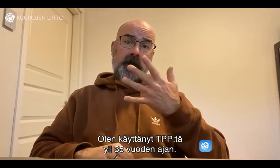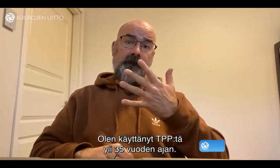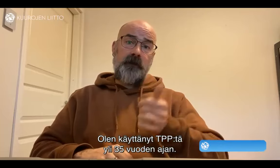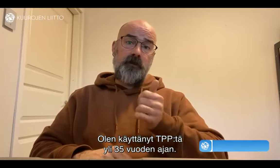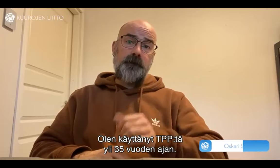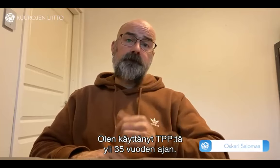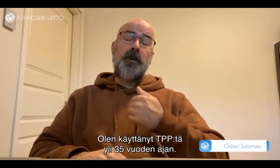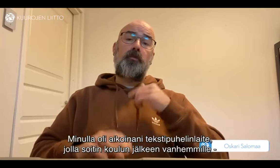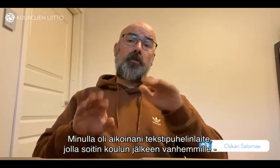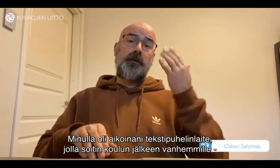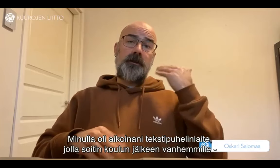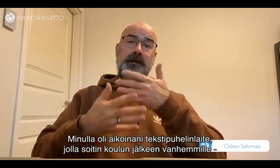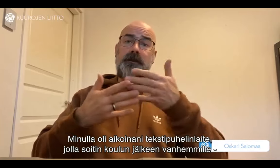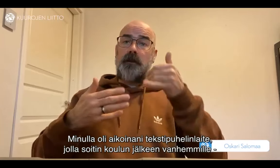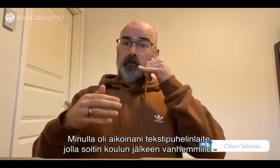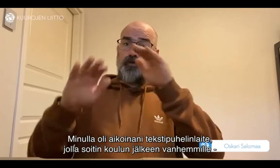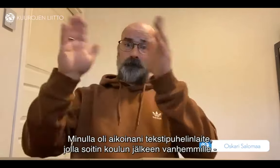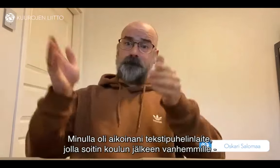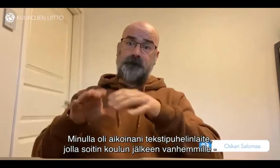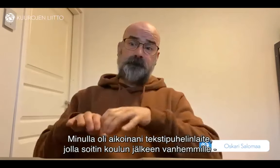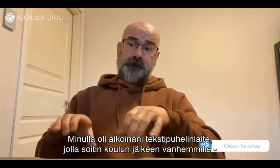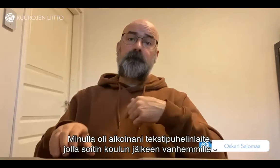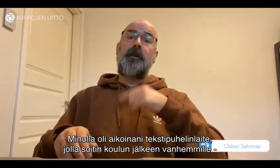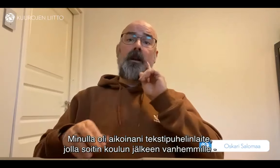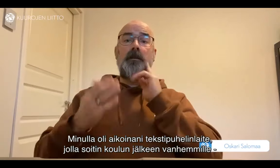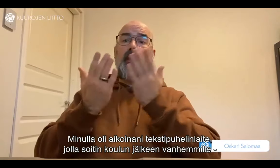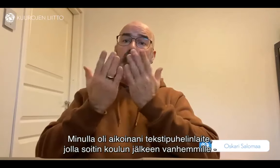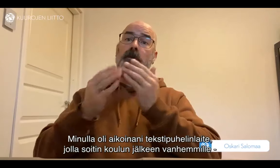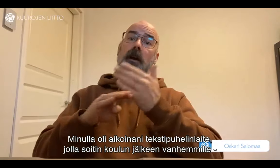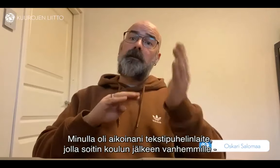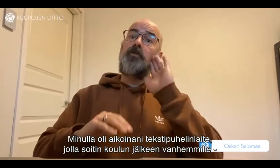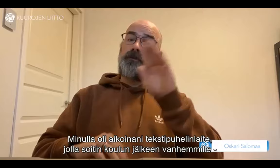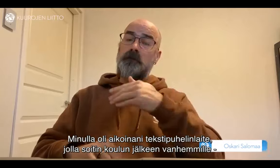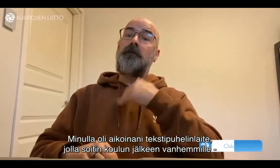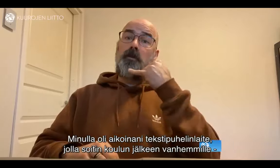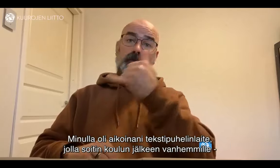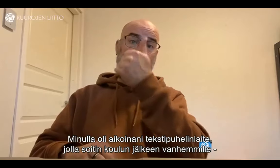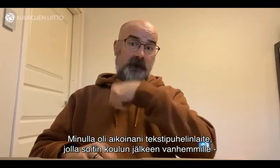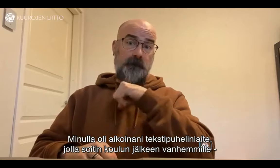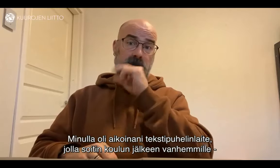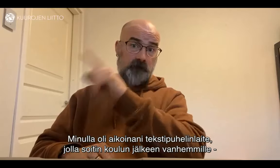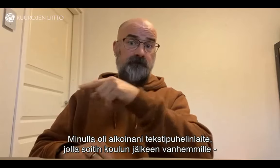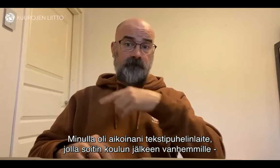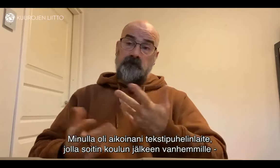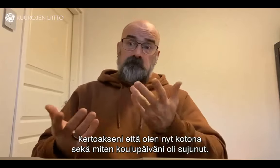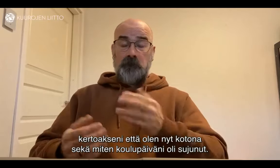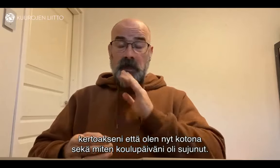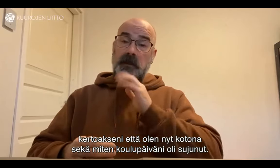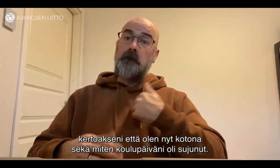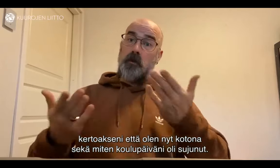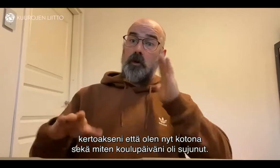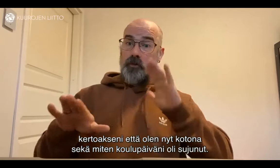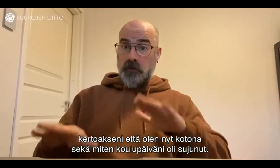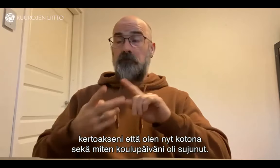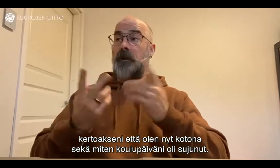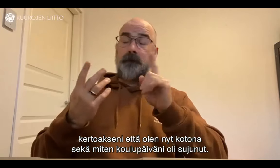näitä asioita, riippuu paljon siitä, miten nämä on käytössä. Minulla oli aikoinaan tekstipuhelinlaite, jolla soitin koulun jälkeen vanhemmille.